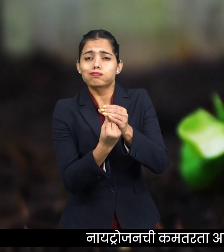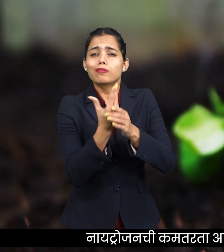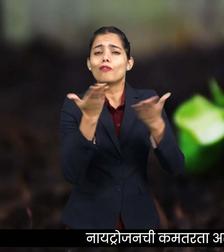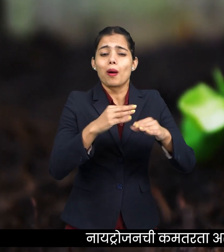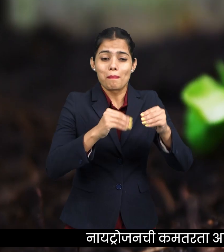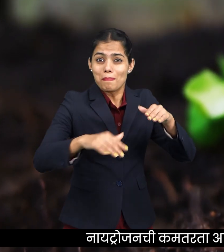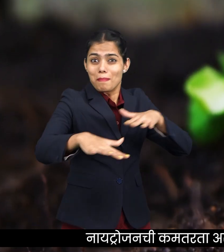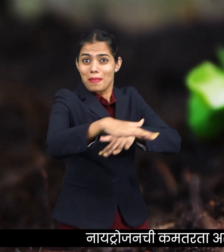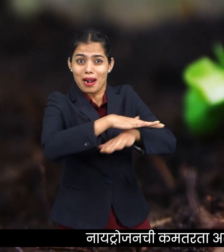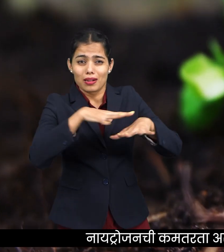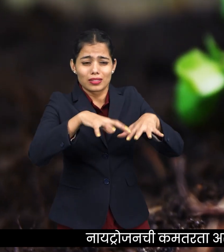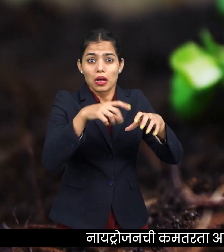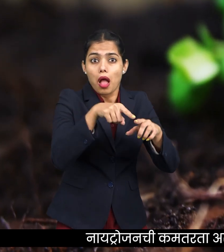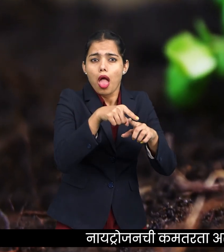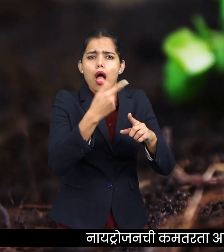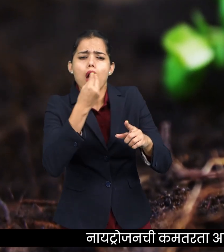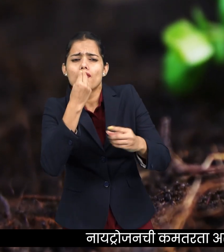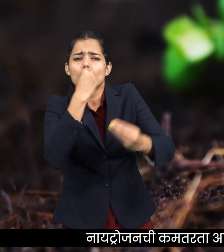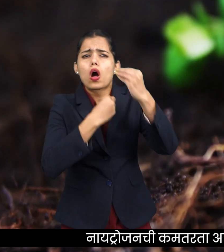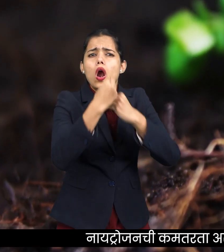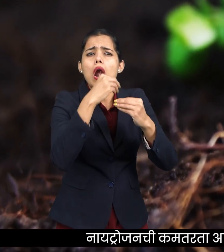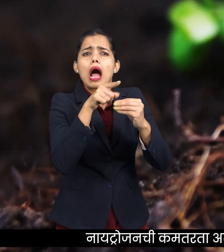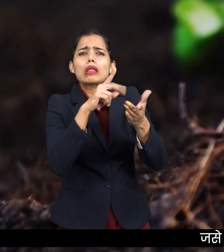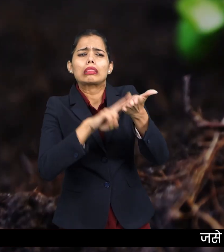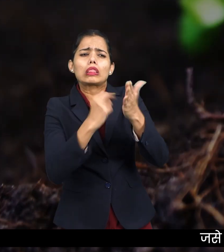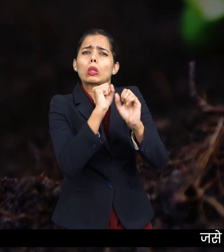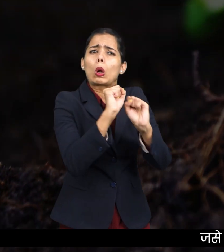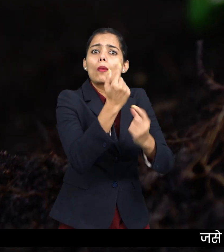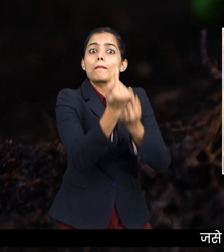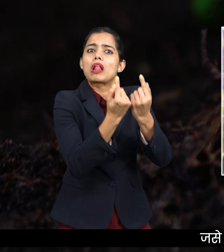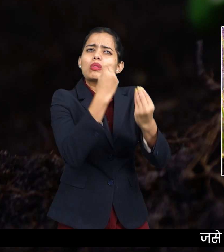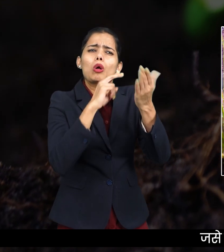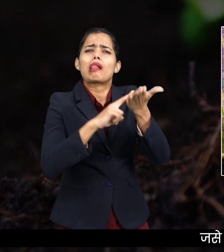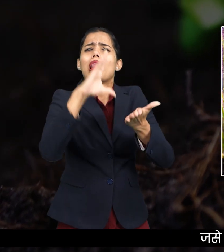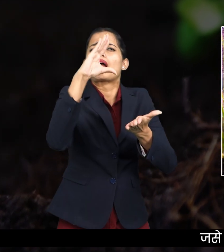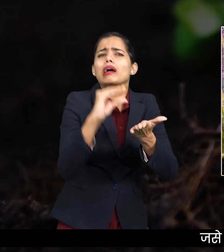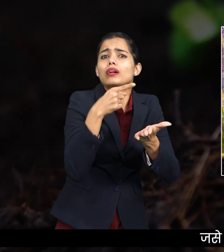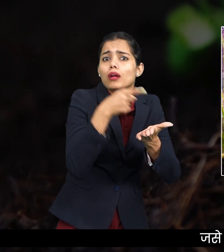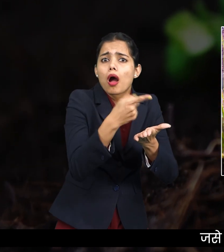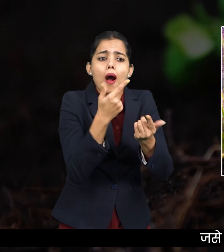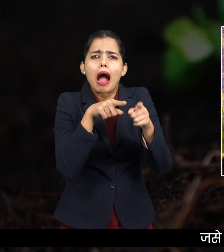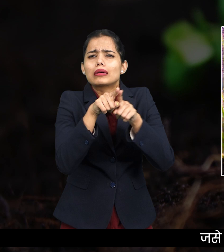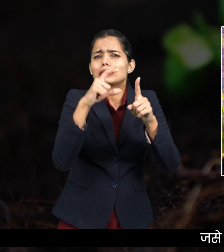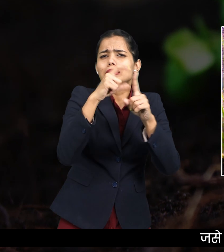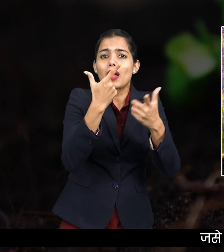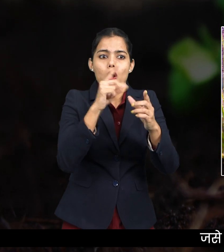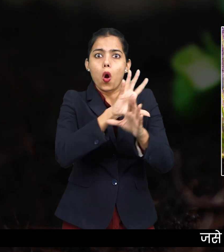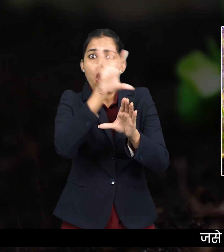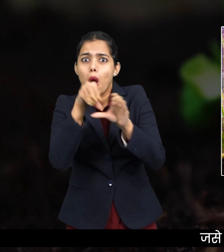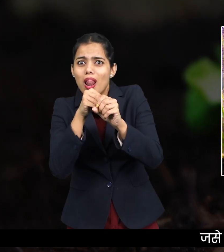नायट्रोजनाची कमतरता असलेल्या जमिनीत वाढणारी झाडे जसे की ड्रोसेरा,